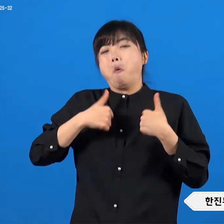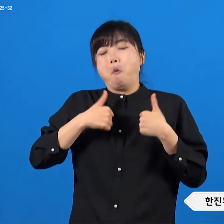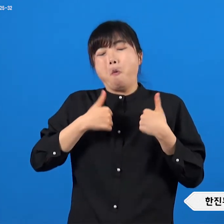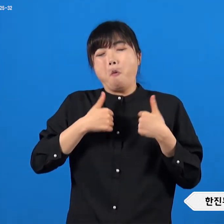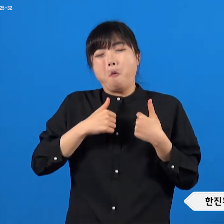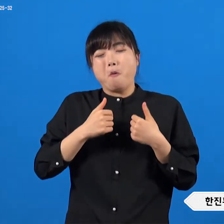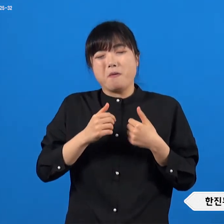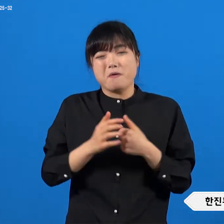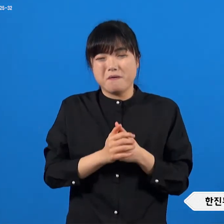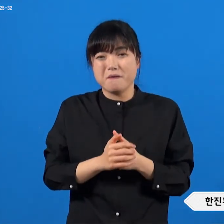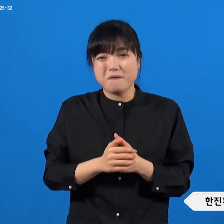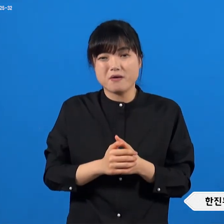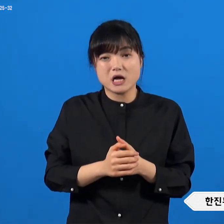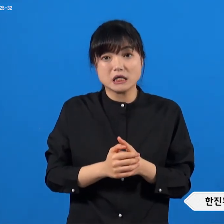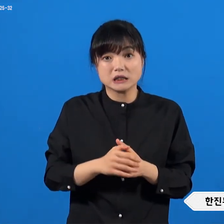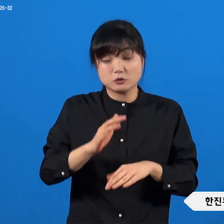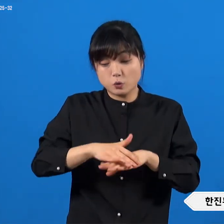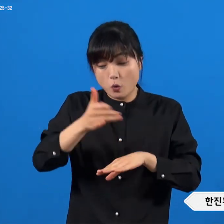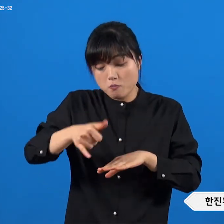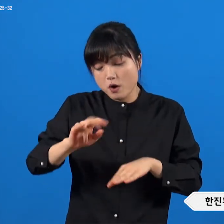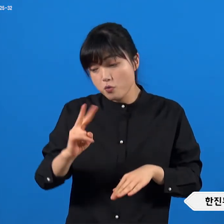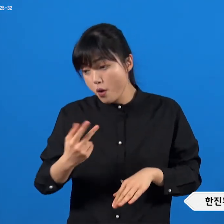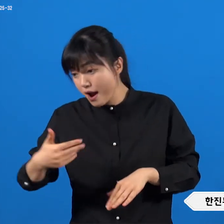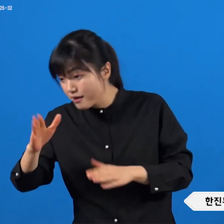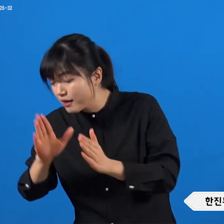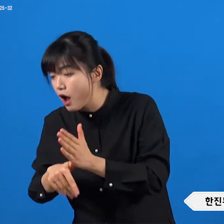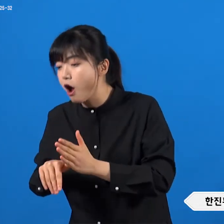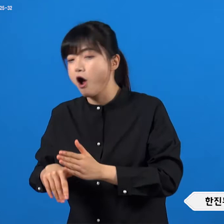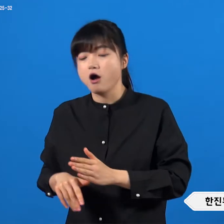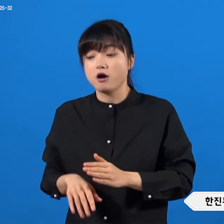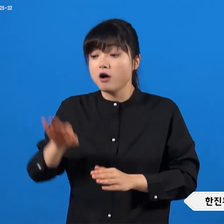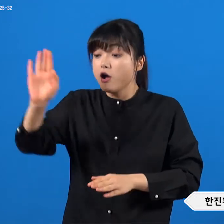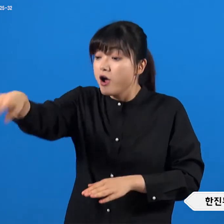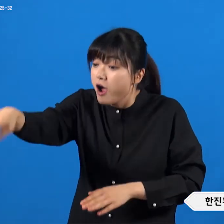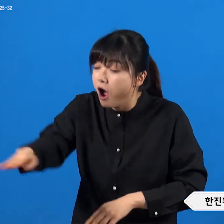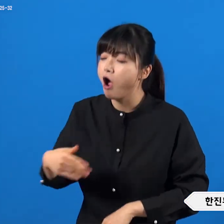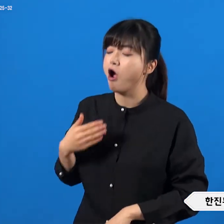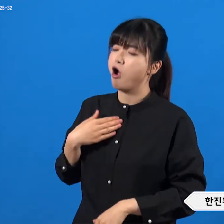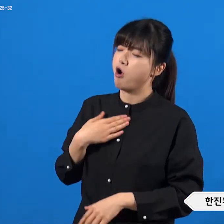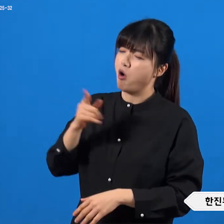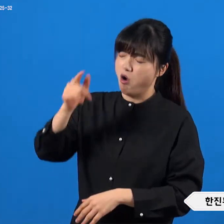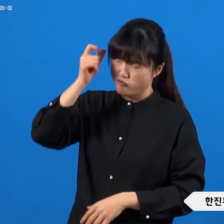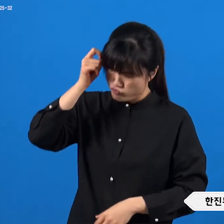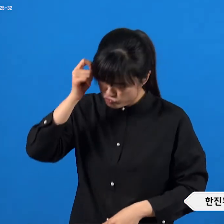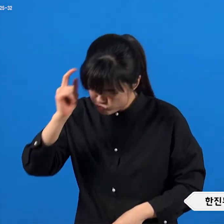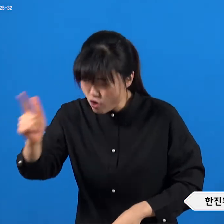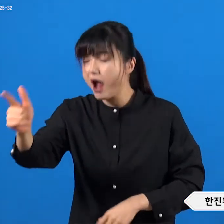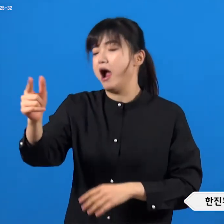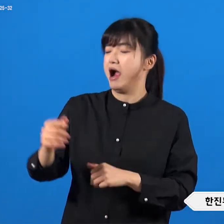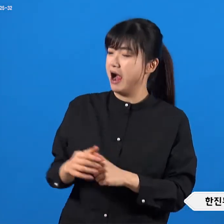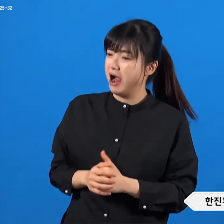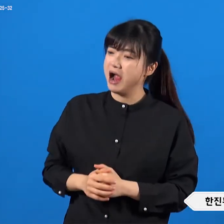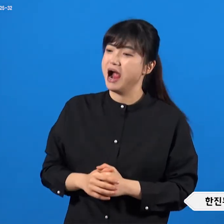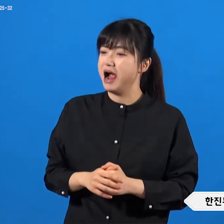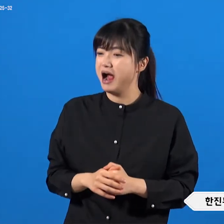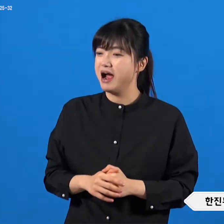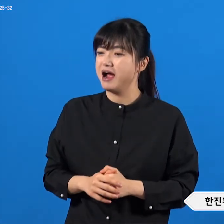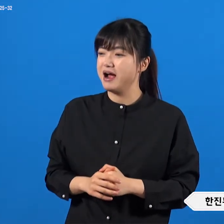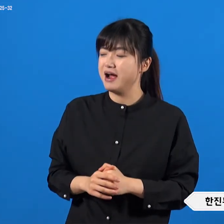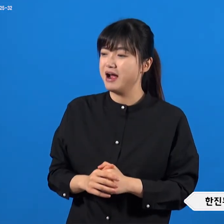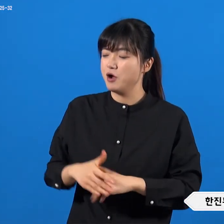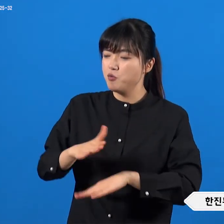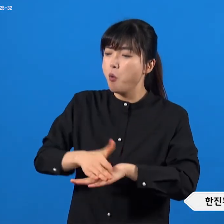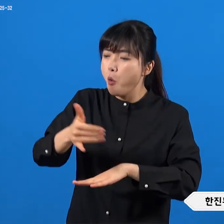그리고는 돌아가려고 하는데 왕이 그 농부를 불러 세웠습니다. 그대는 참 훌륭한 땅의